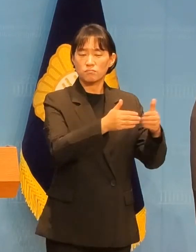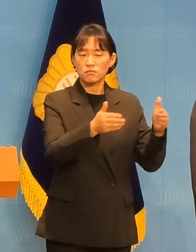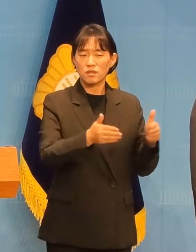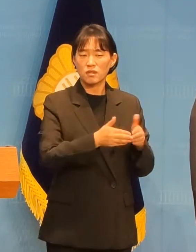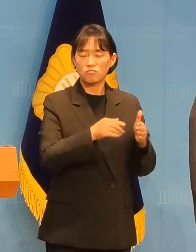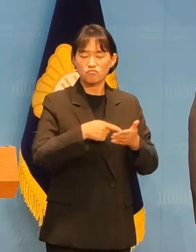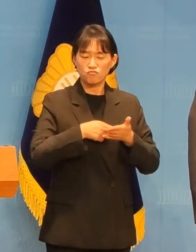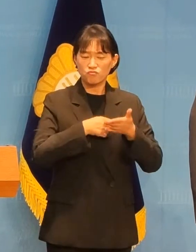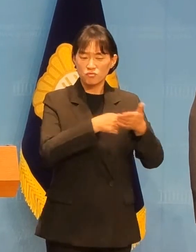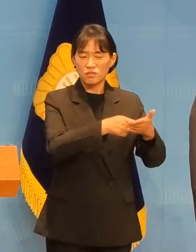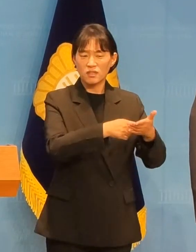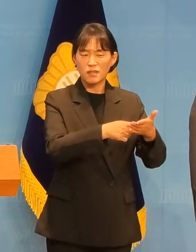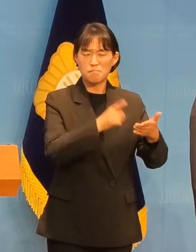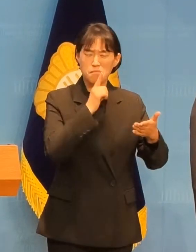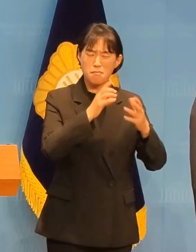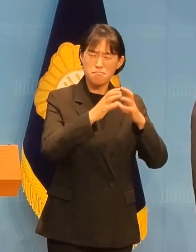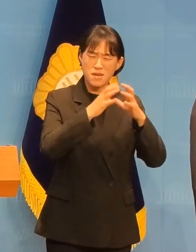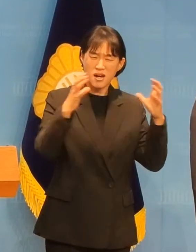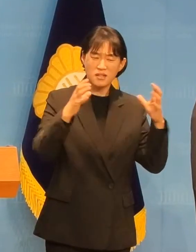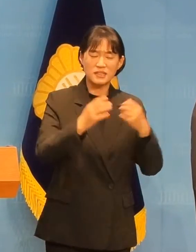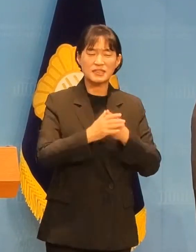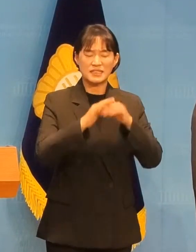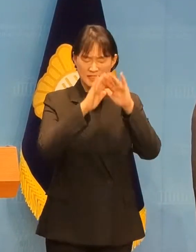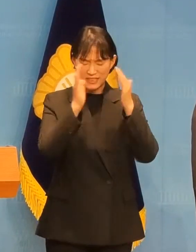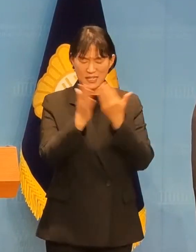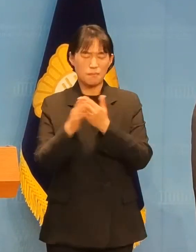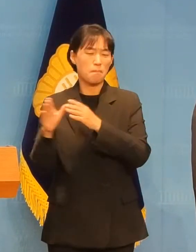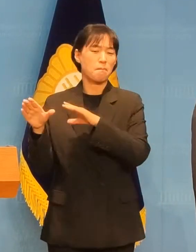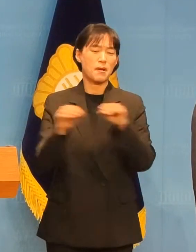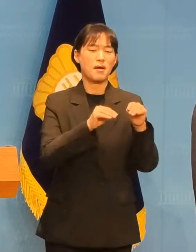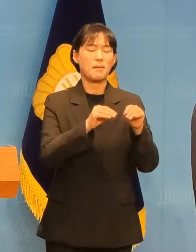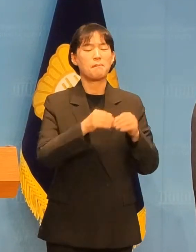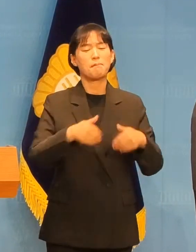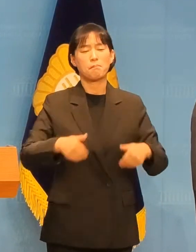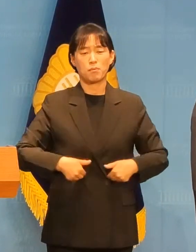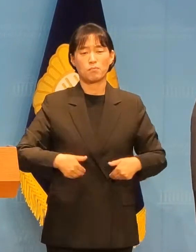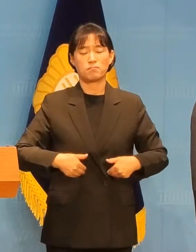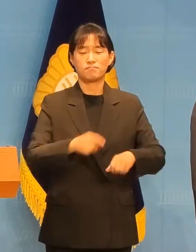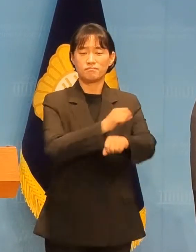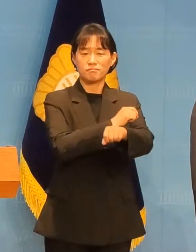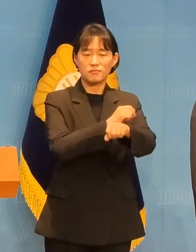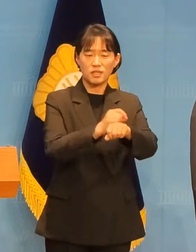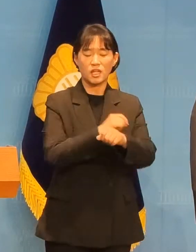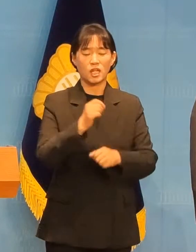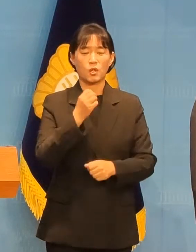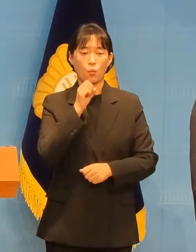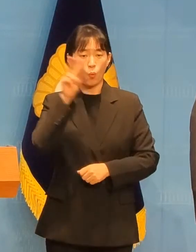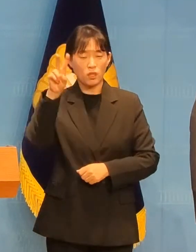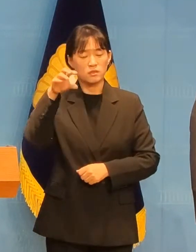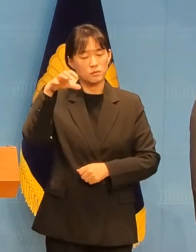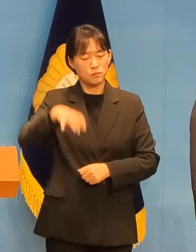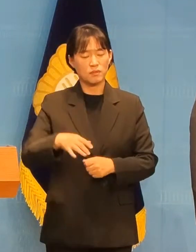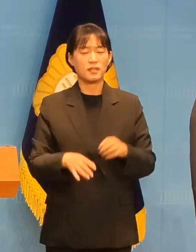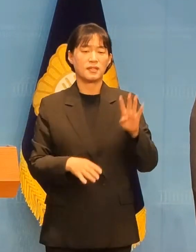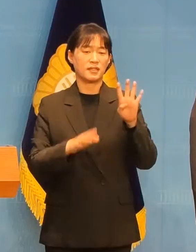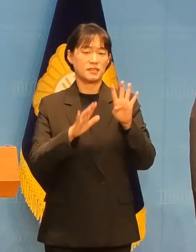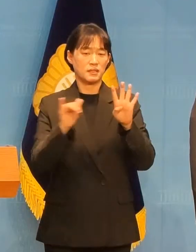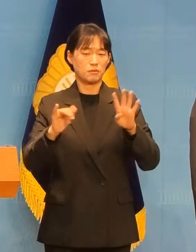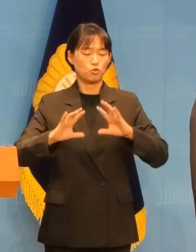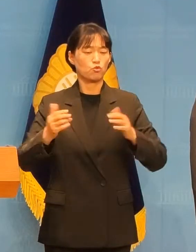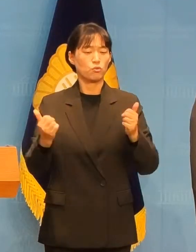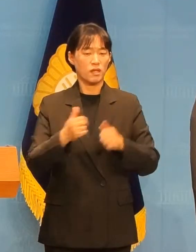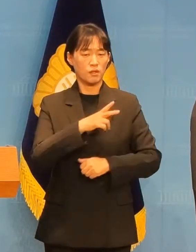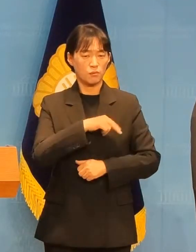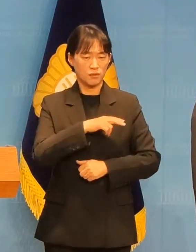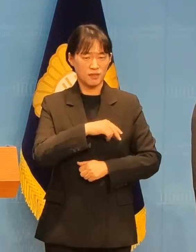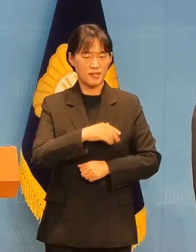논란은 즉각 종식되어야 마땅합니다. 특히 용인 지역 4명의 현역 국회의원에게